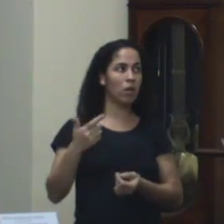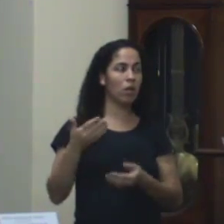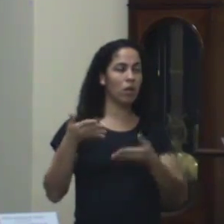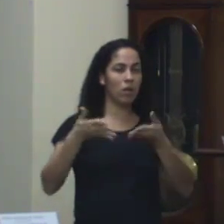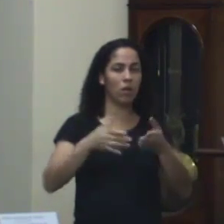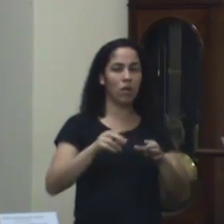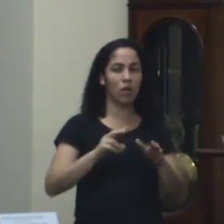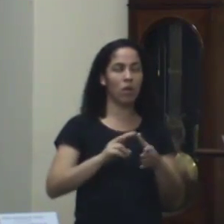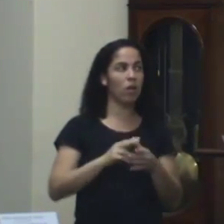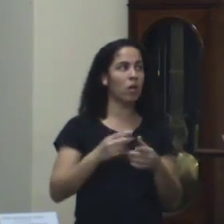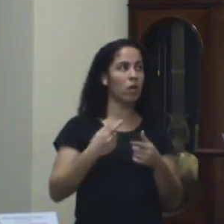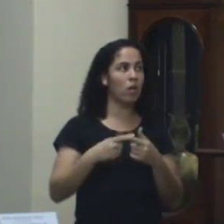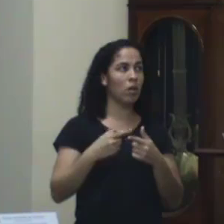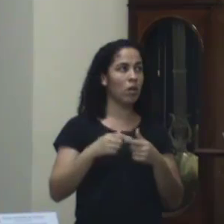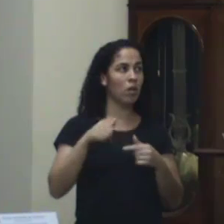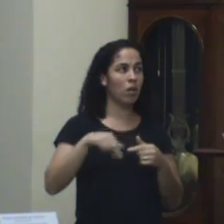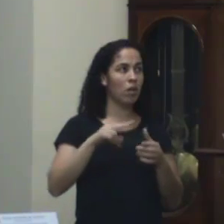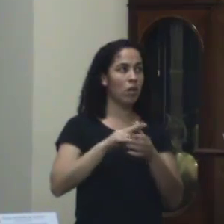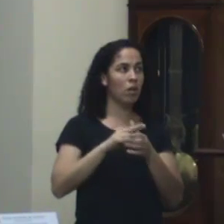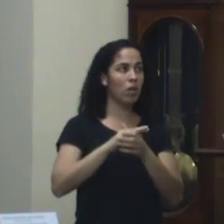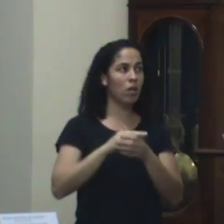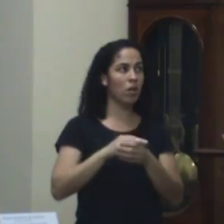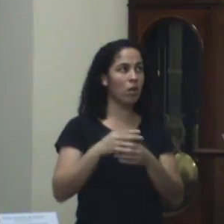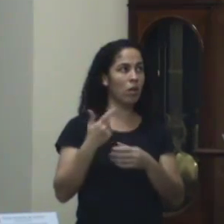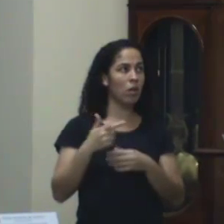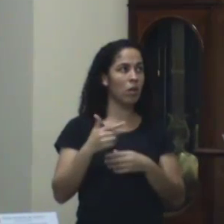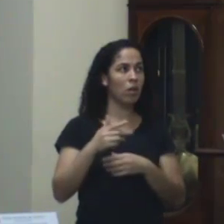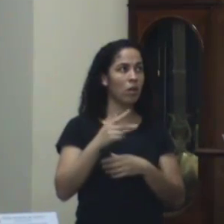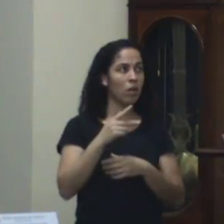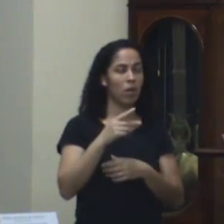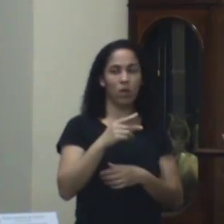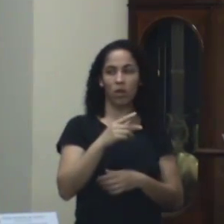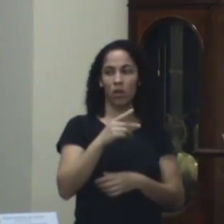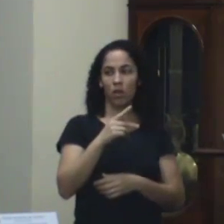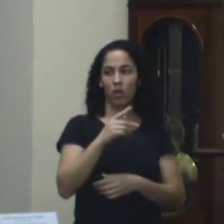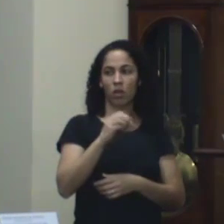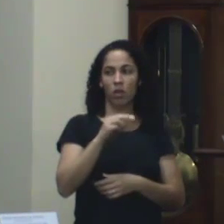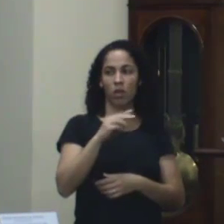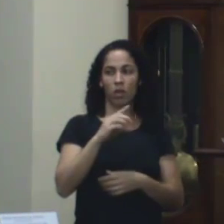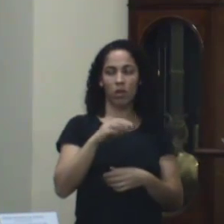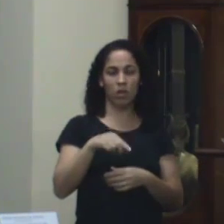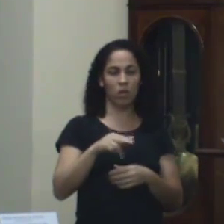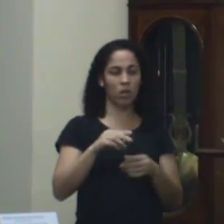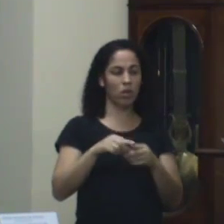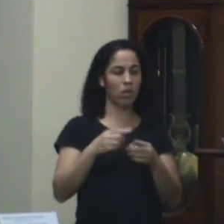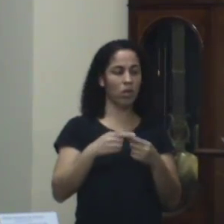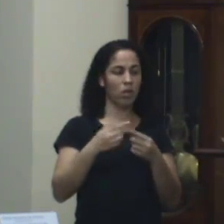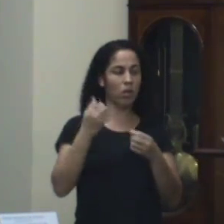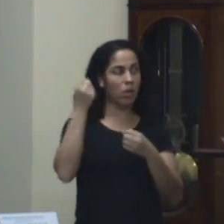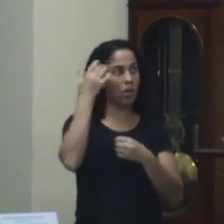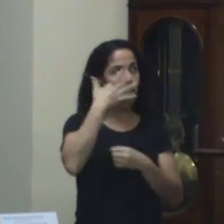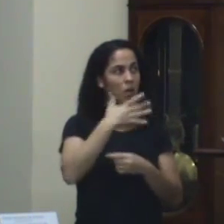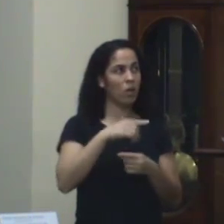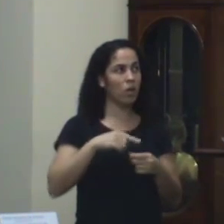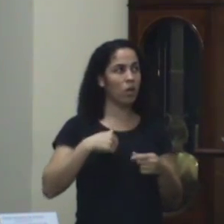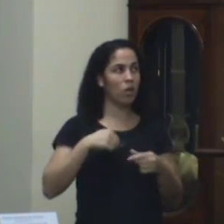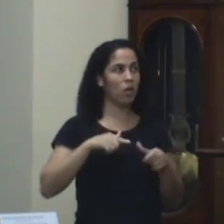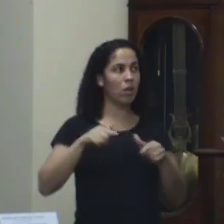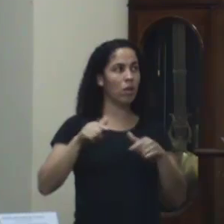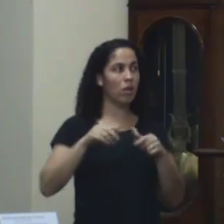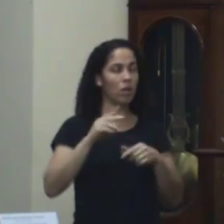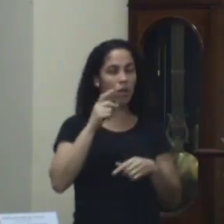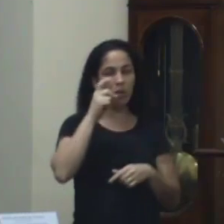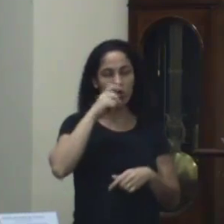não chegará, porque o nosso município nesse momento não tem falta. Então eu quero deixar bem claro que eu não trabalho em cima